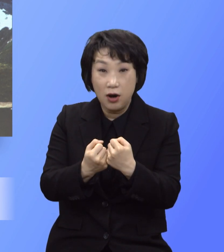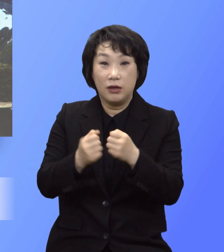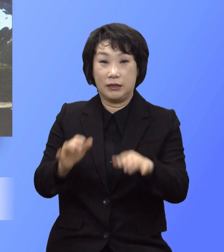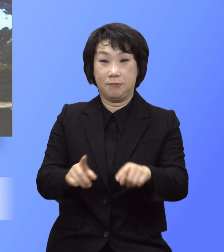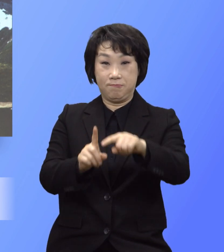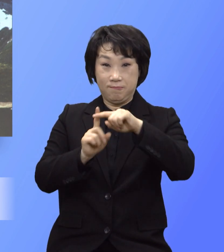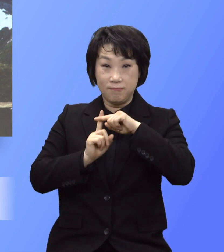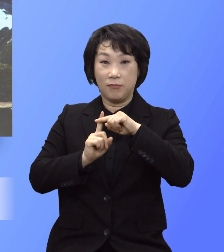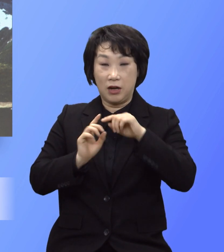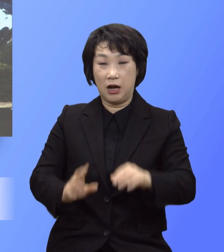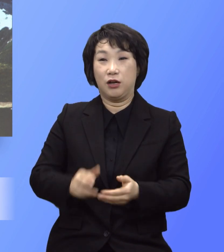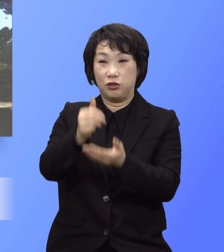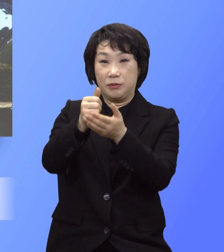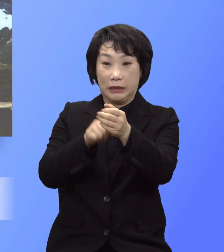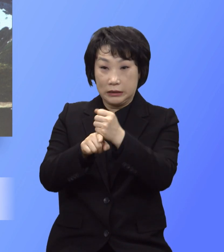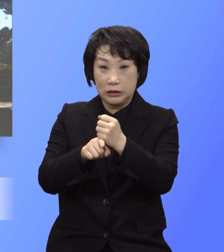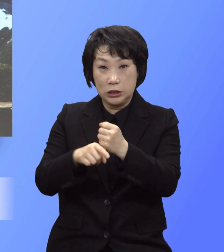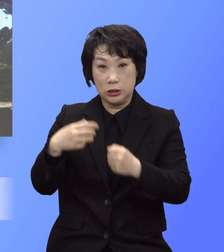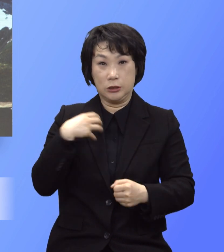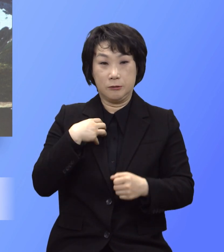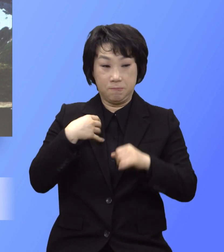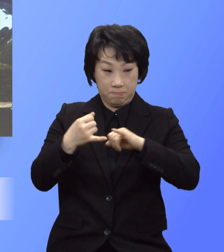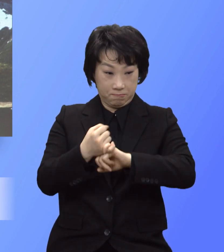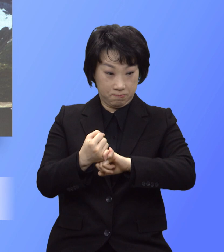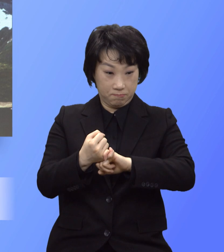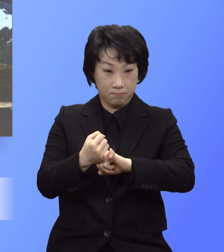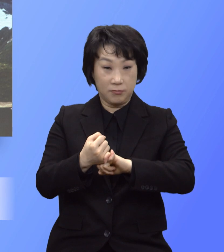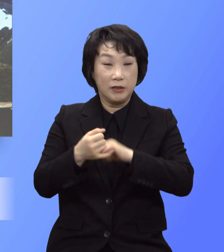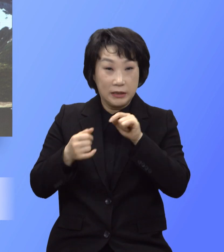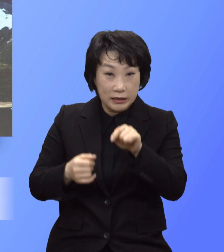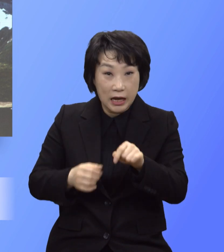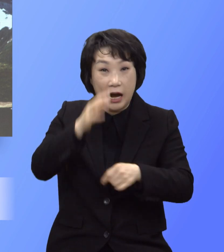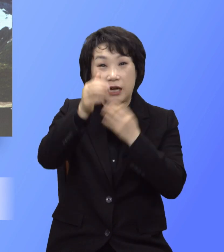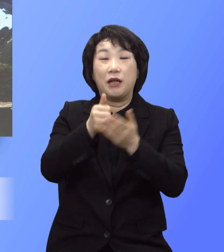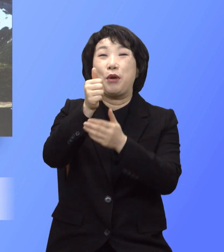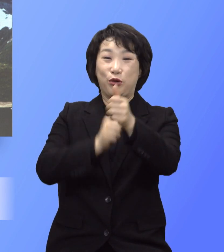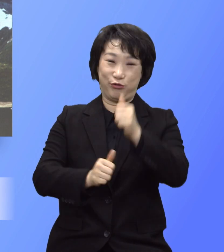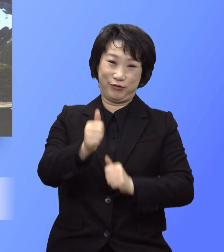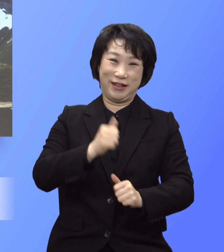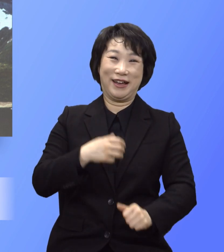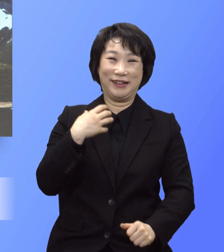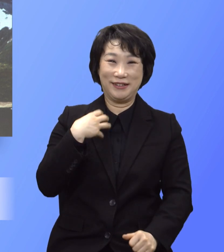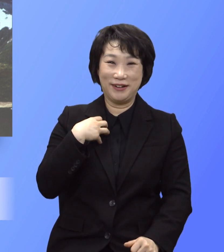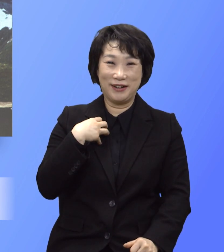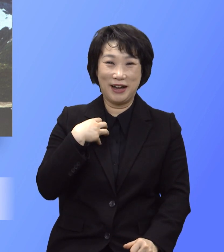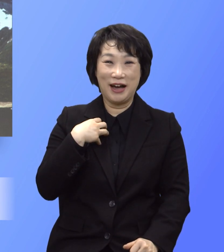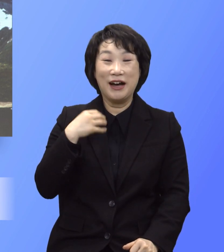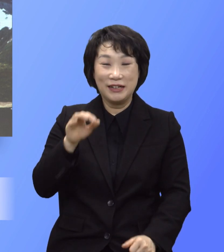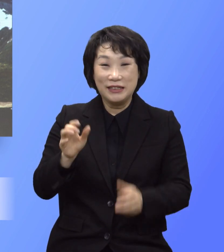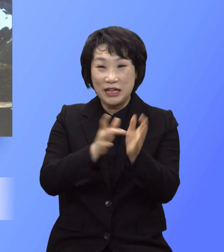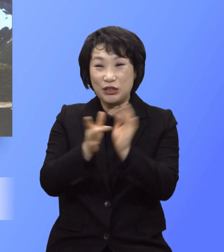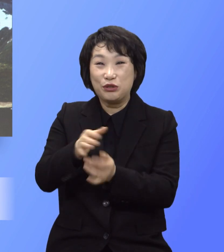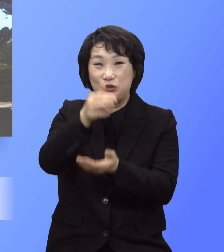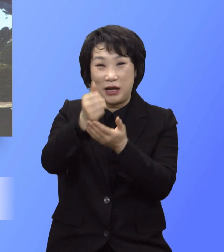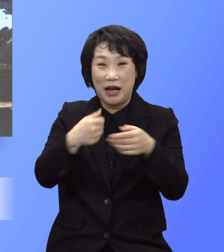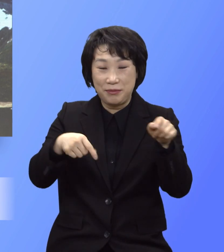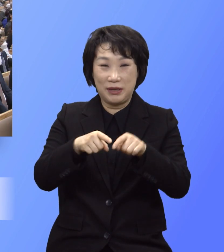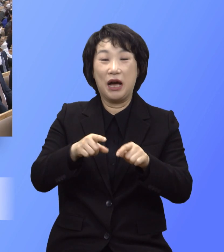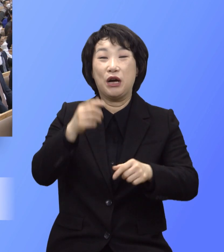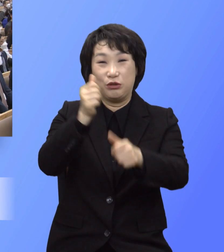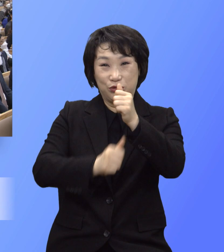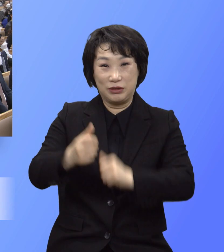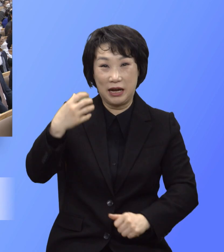죽을지언정 주님 뜻을 이루어가는 것이 하나님의 후사요 예수와 함께하는